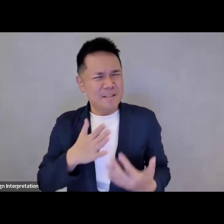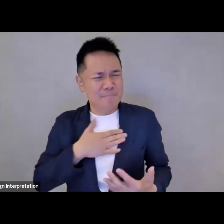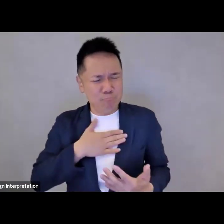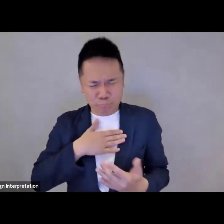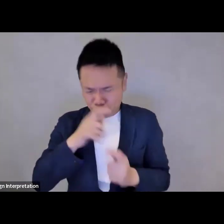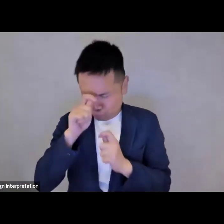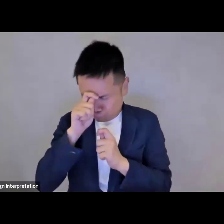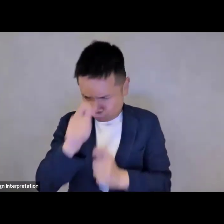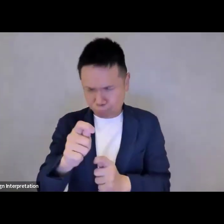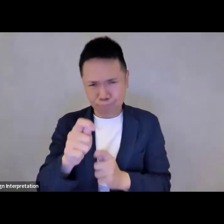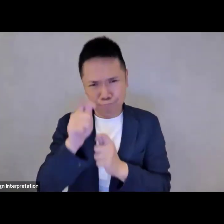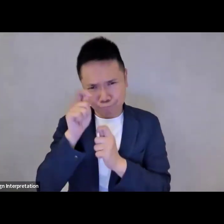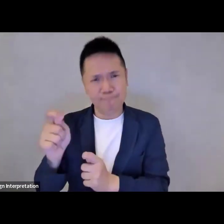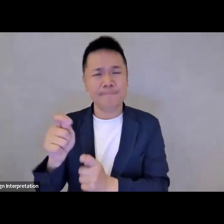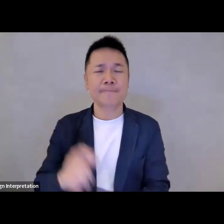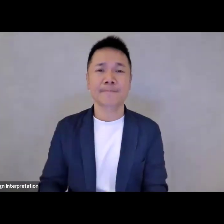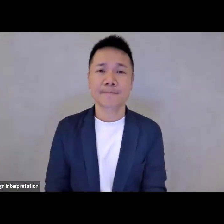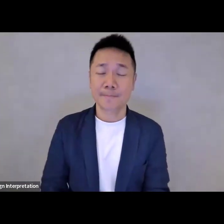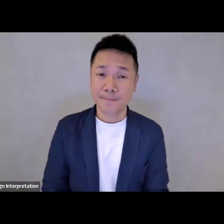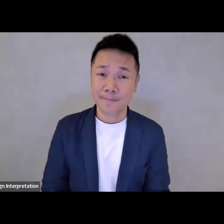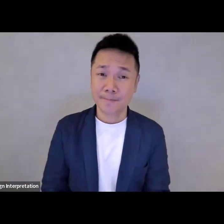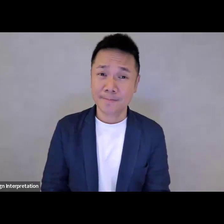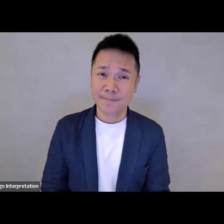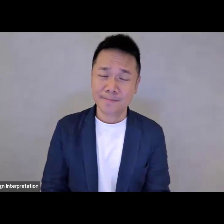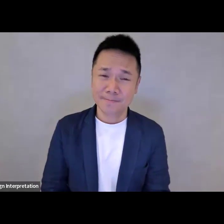我们往前行。